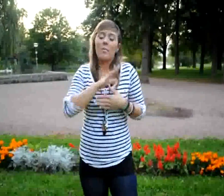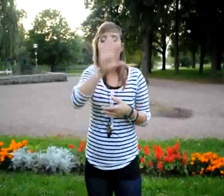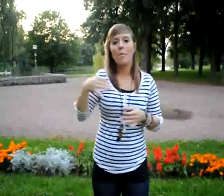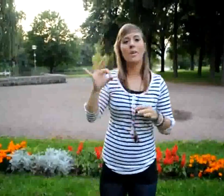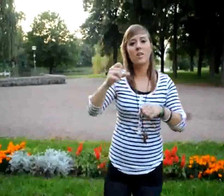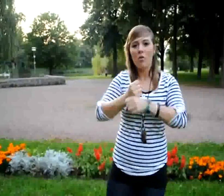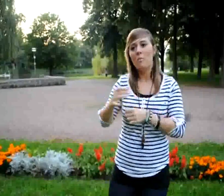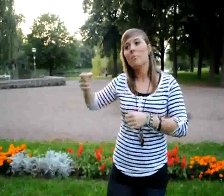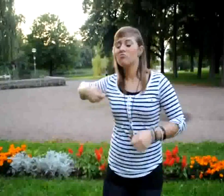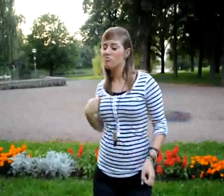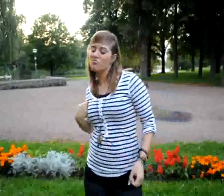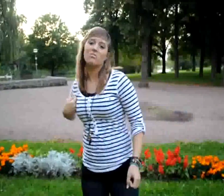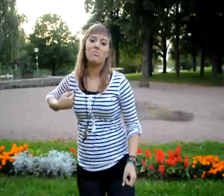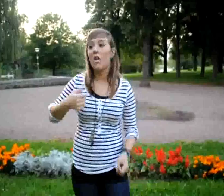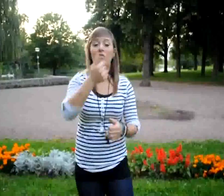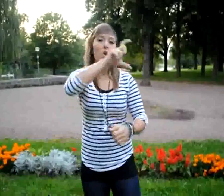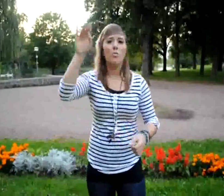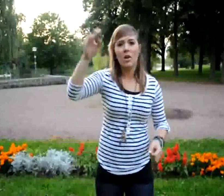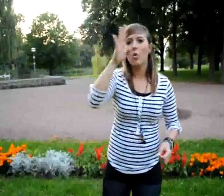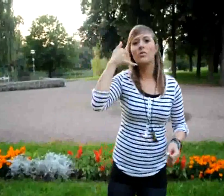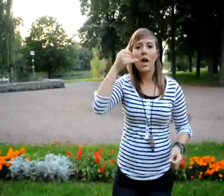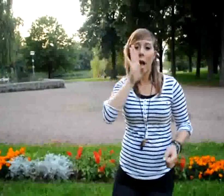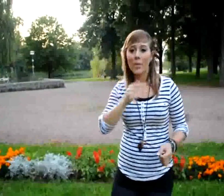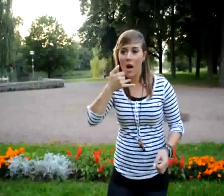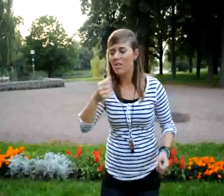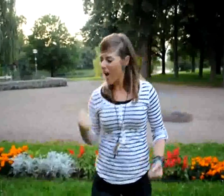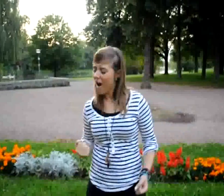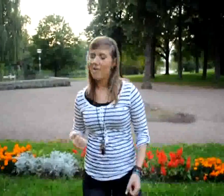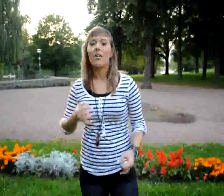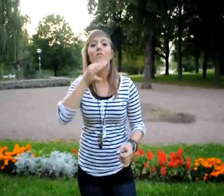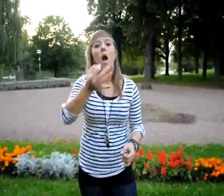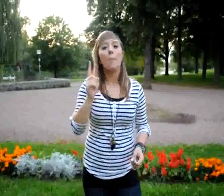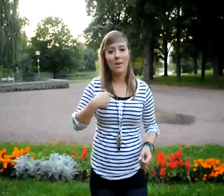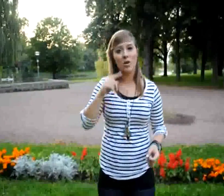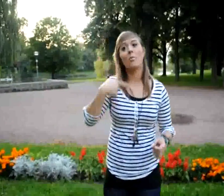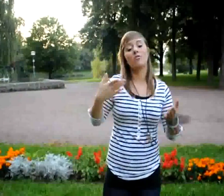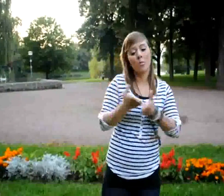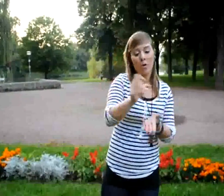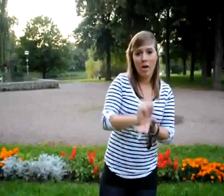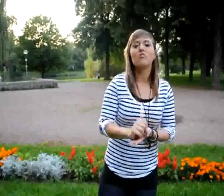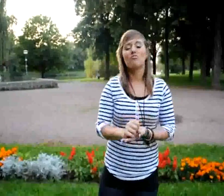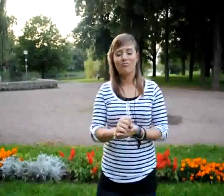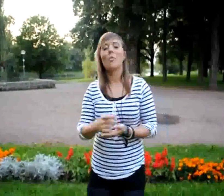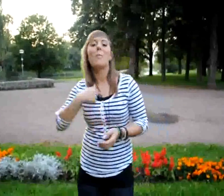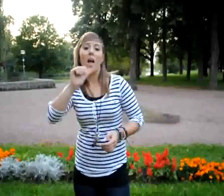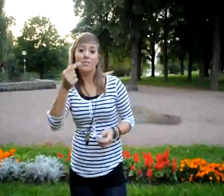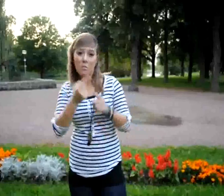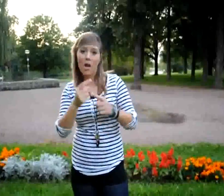mein allerbester Freund macht sie klar. Eine Woche später ruft sie heimlich an. Fragt mich, ob sie vorbeikommen kann. Mein erstes Mal